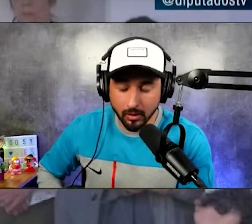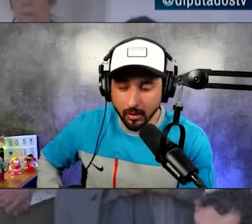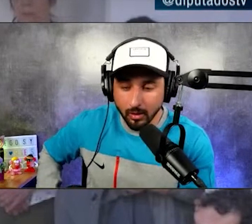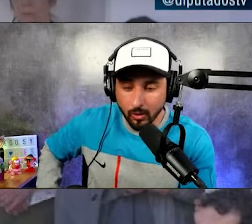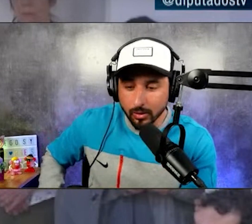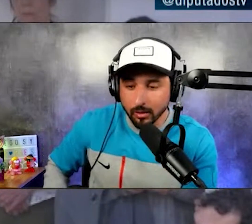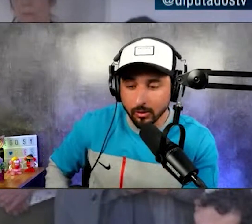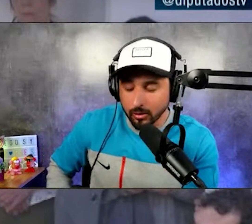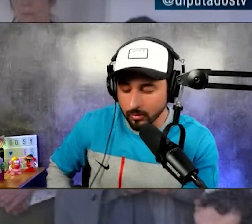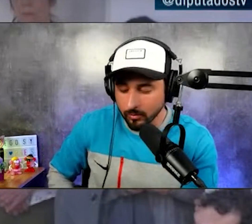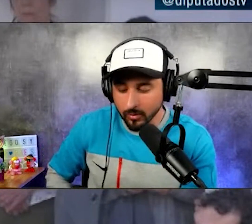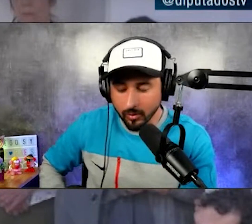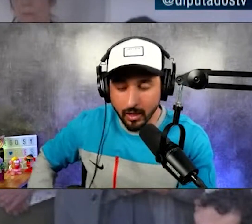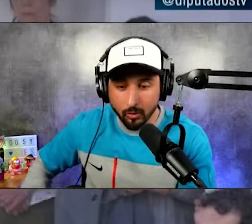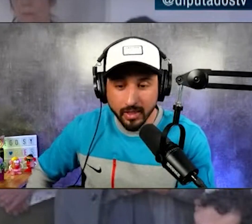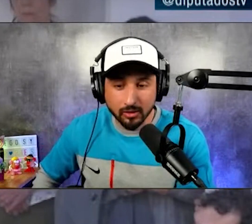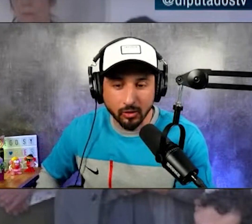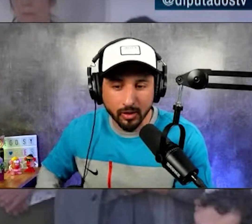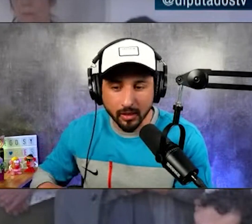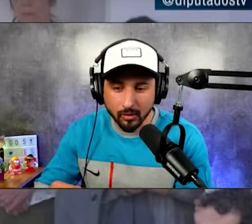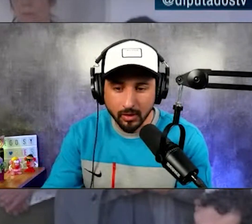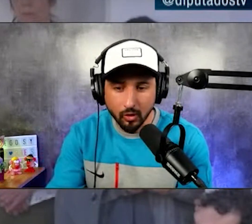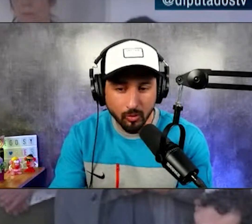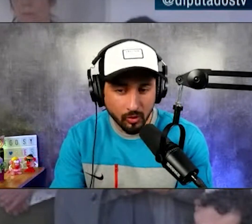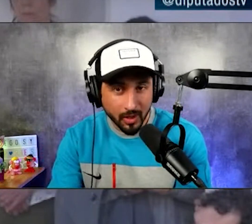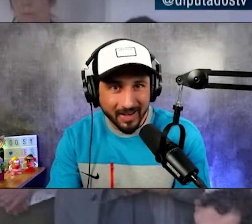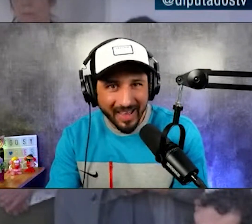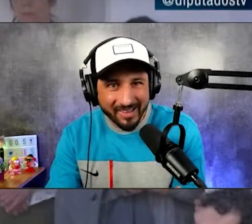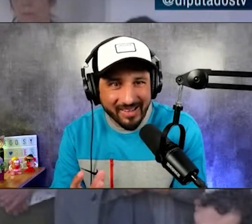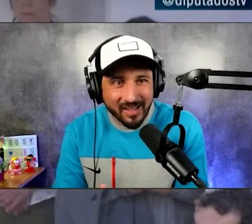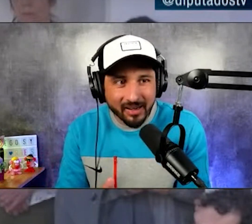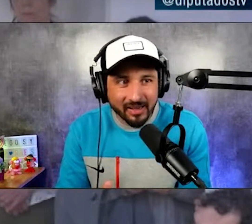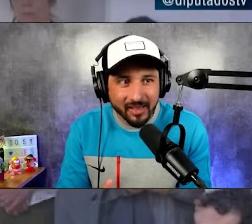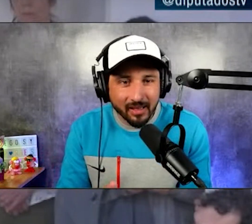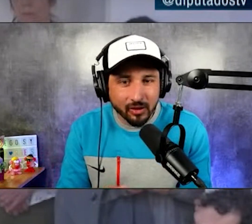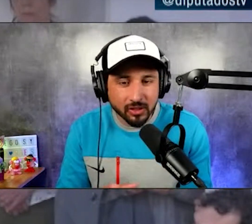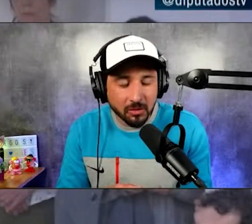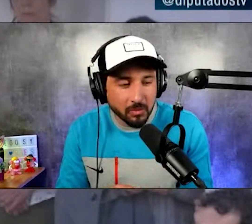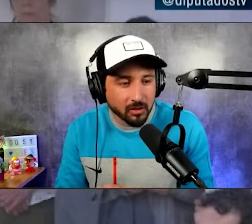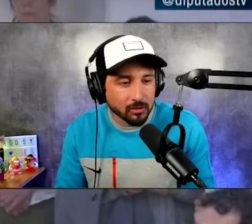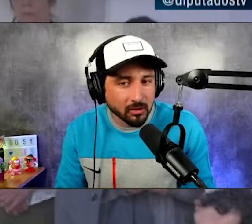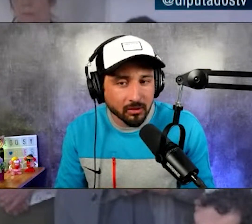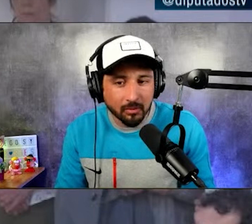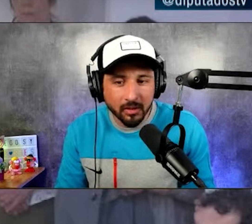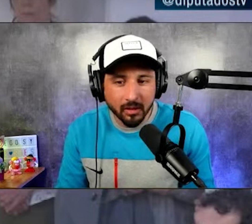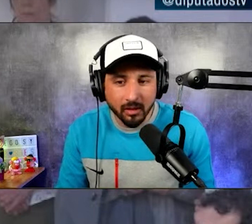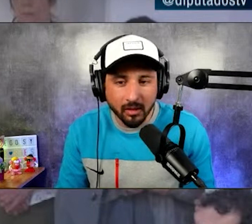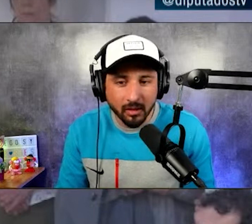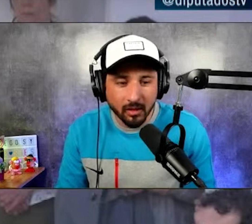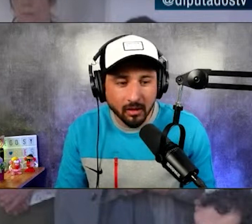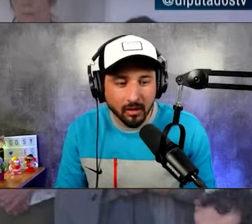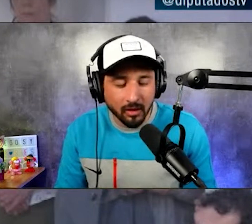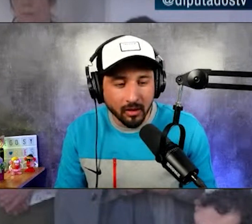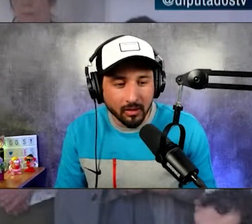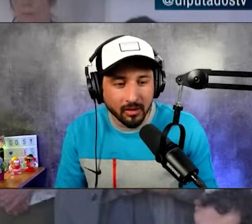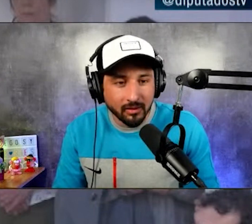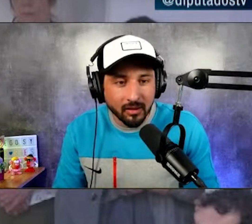en contacto con la comunidad sorda, ¿no? Y cómo las distintas realidades nos hacen ver cosas totalmente